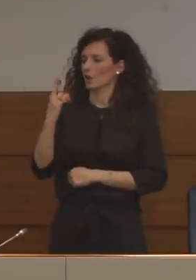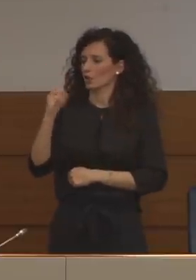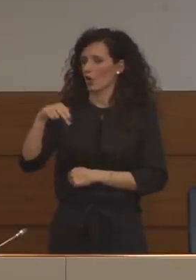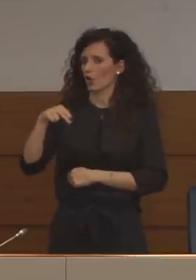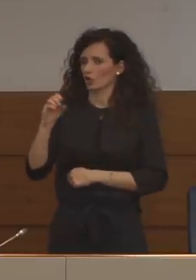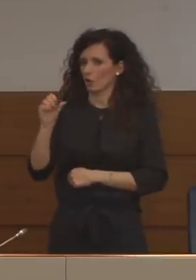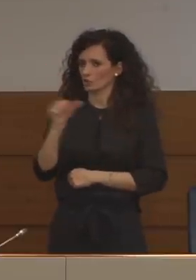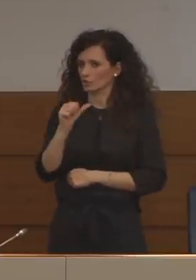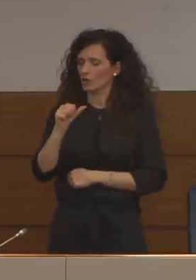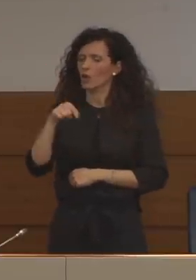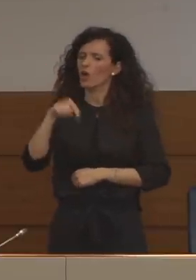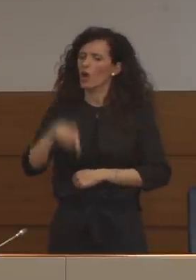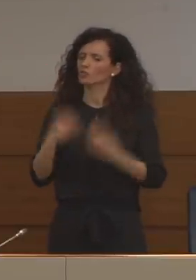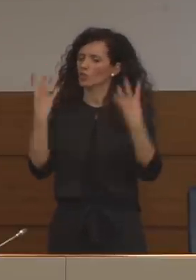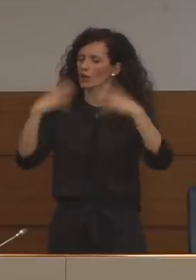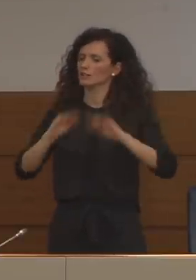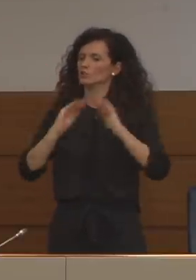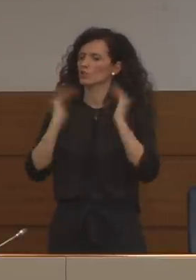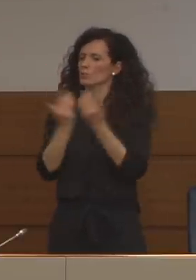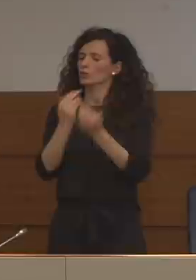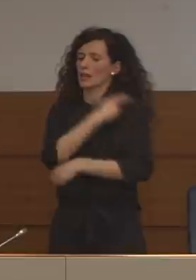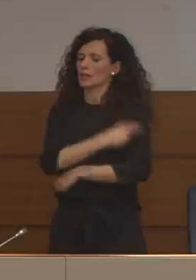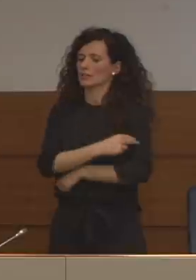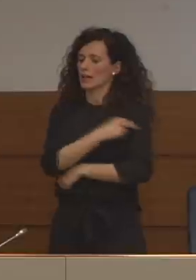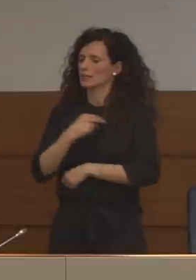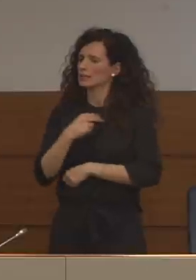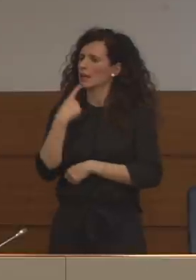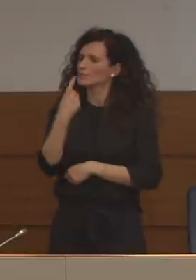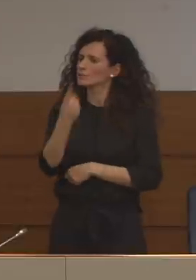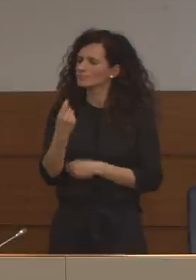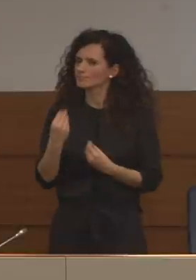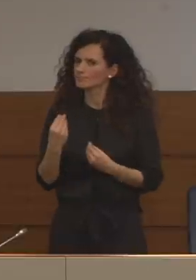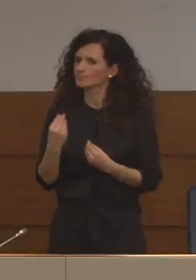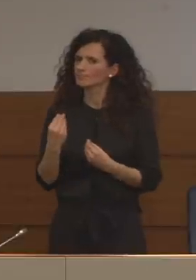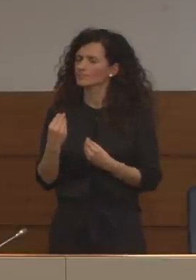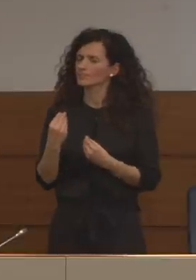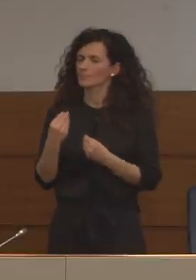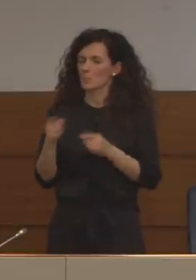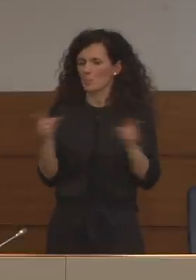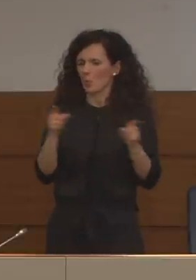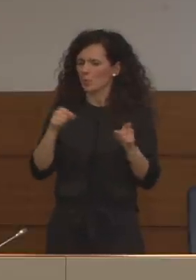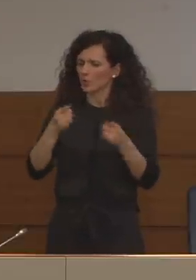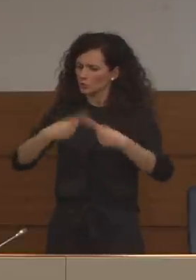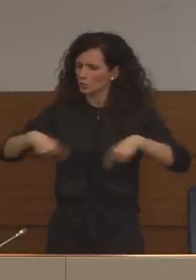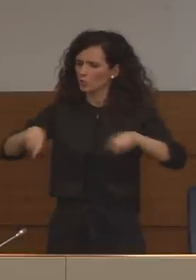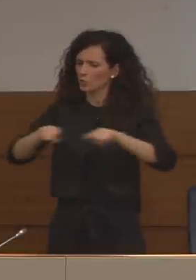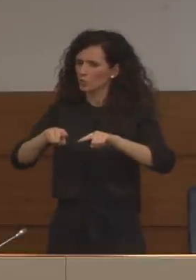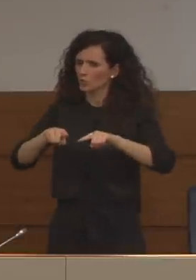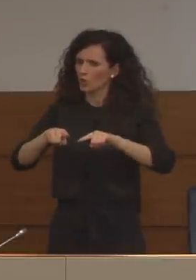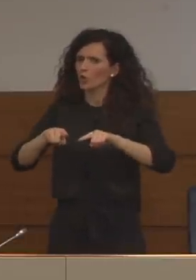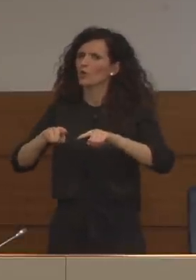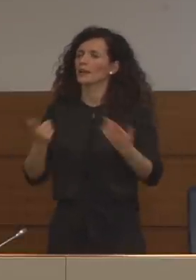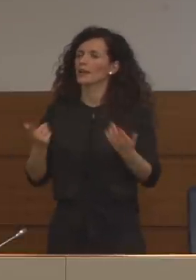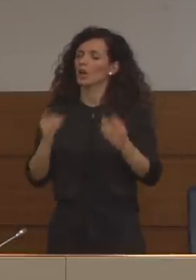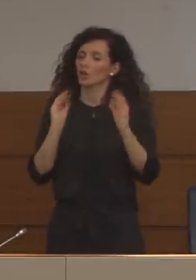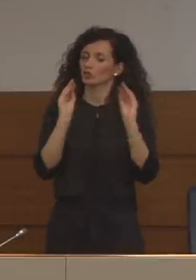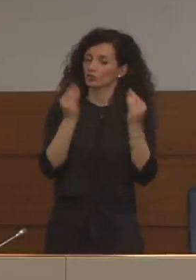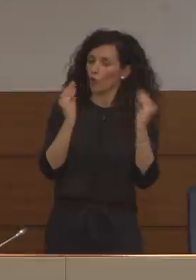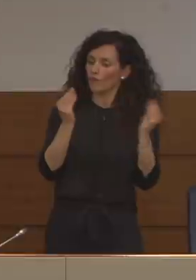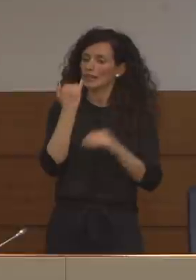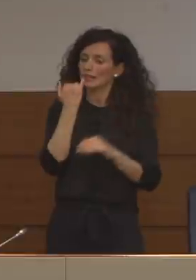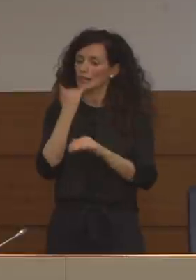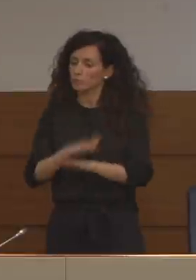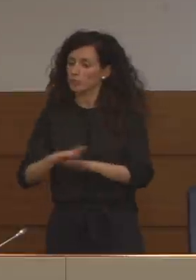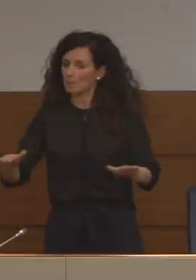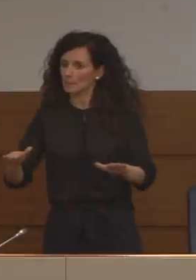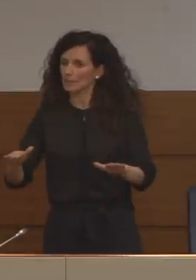l'organizzazione mondiale della sanità ha sottolineato nel corso di un briefing che anche i giovani i bambini insomma sono